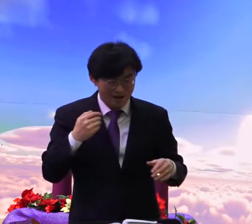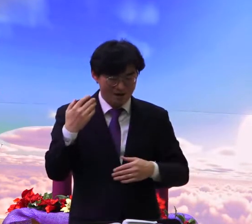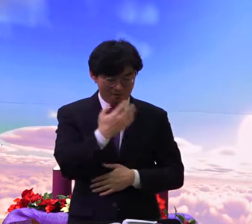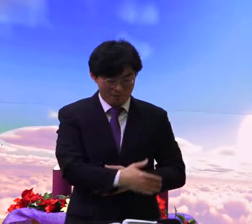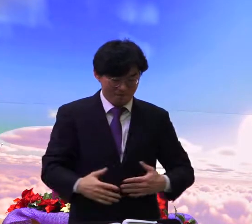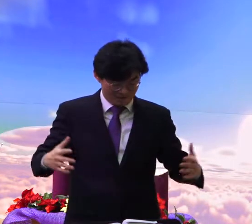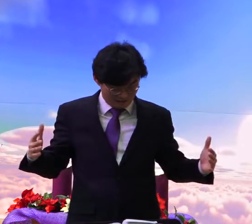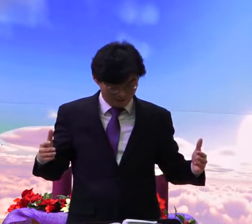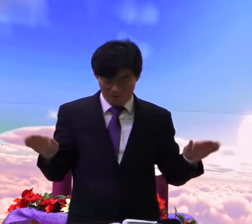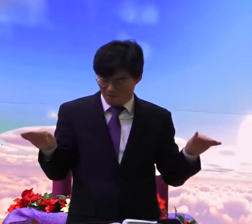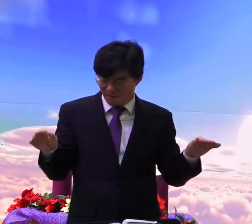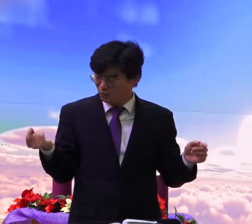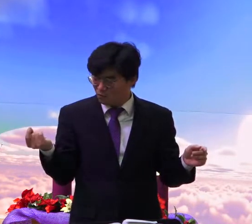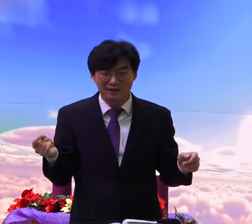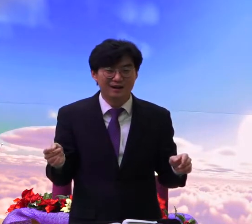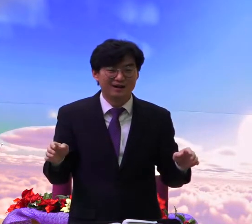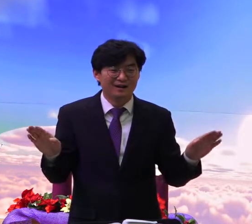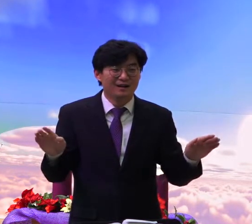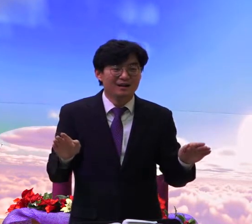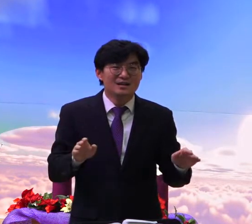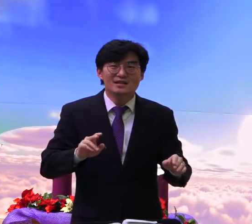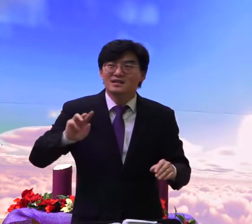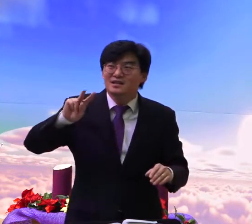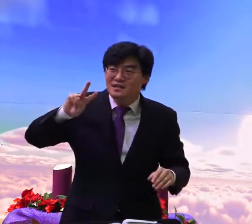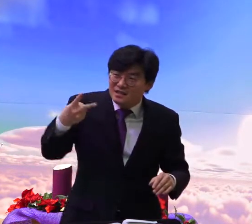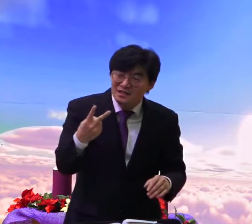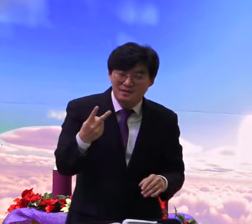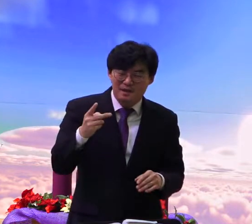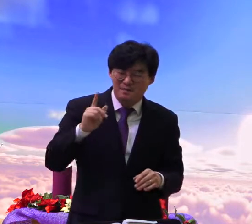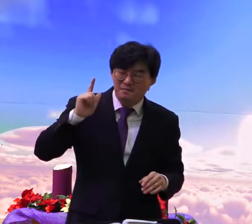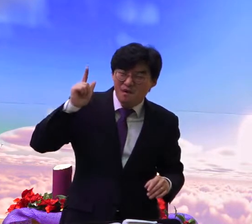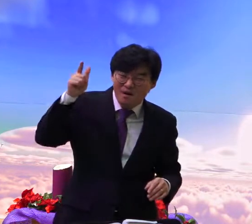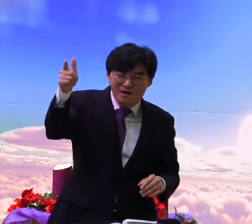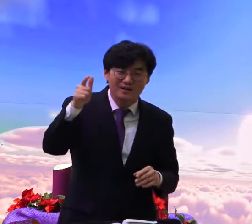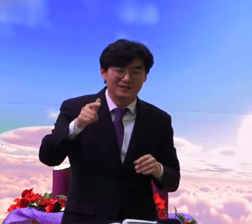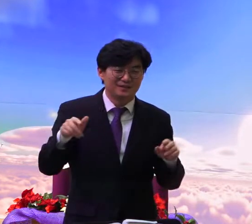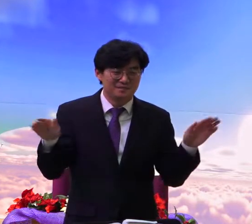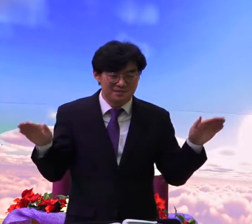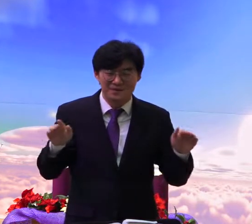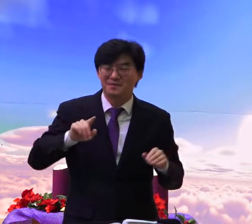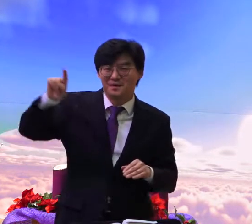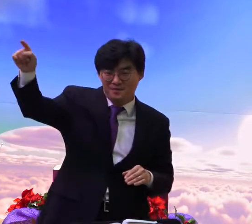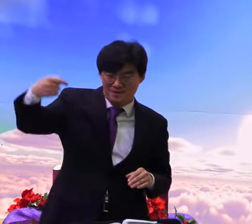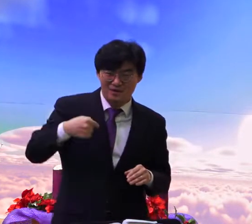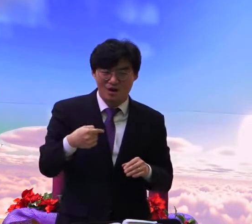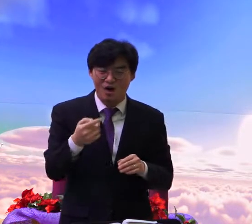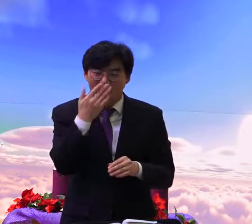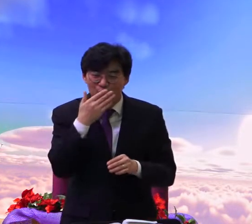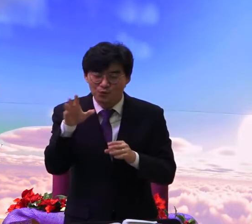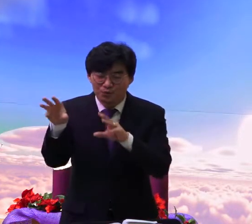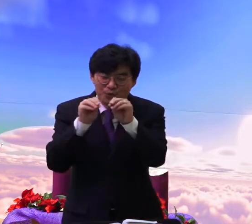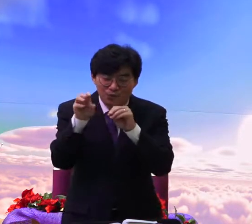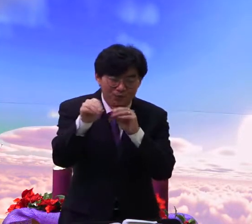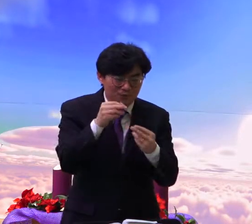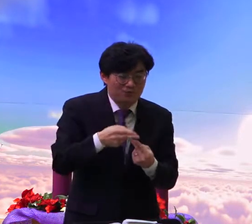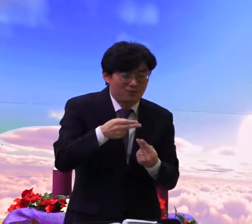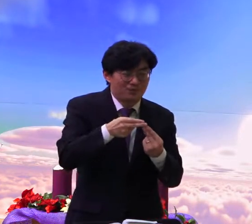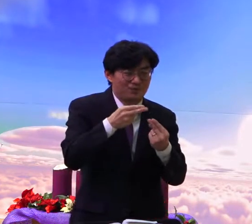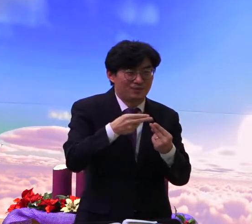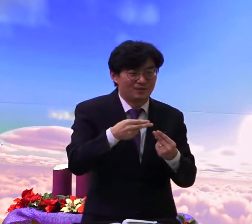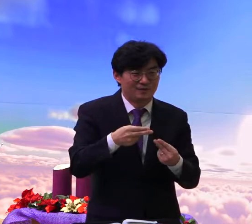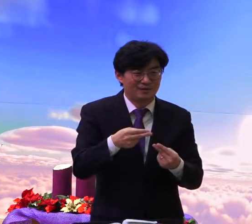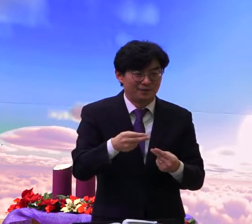보이는 그 벌이 어떻게 하루에 200km나 되는 그런 거리를 날아다니면서 꿀을 모을 수가 있겠습니까?